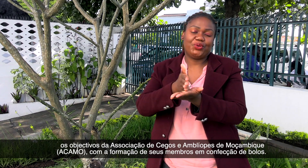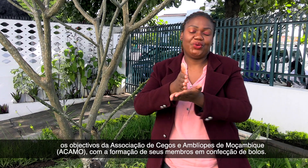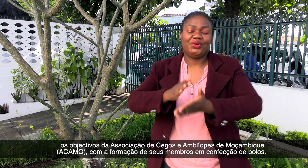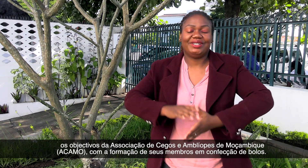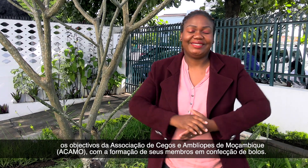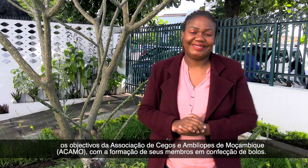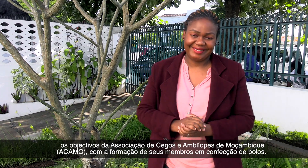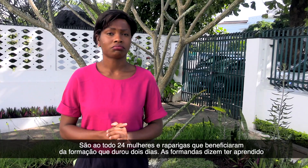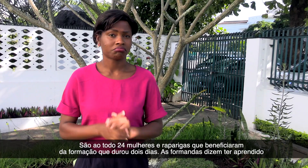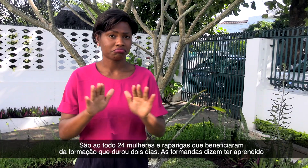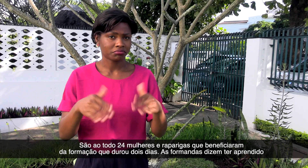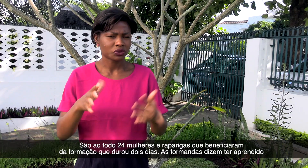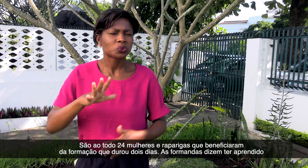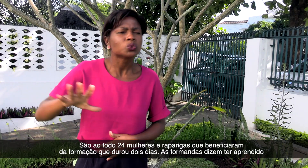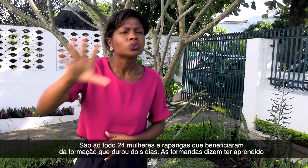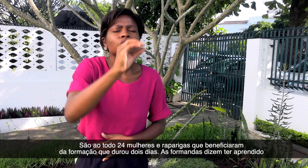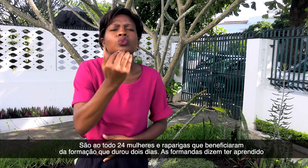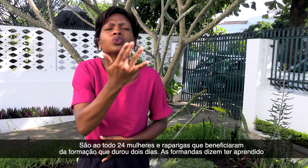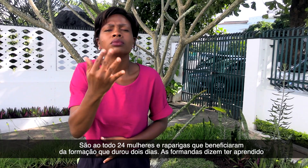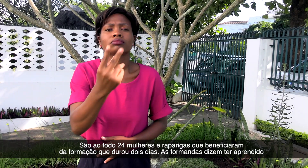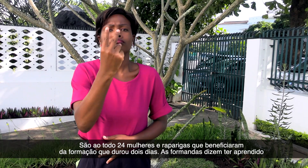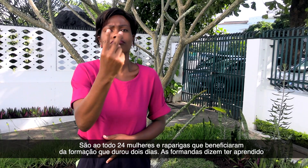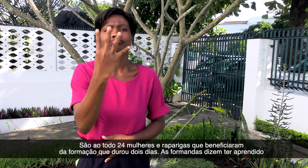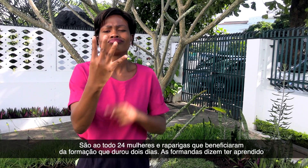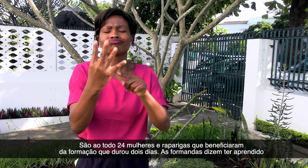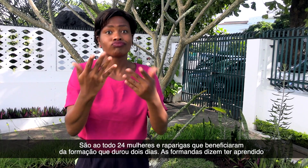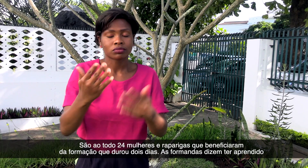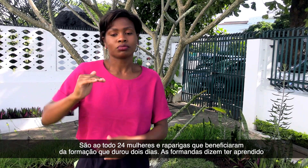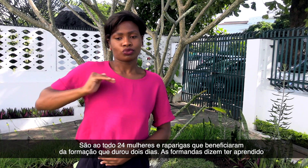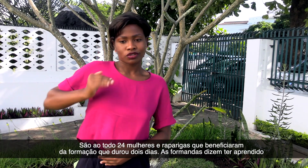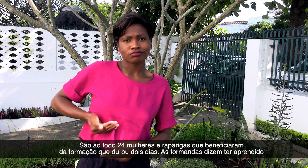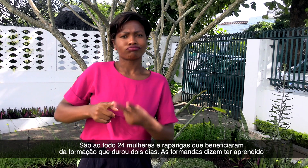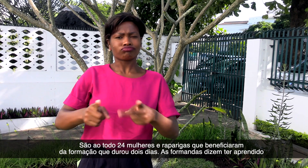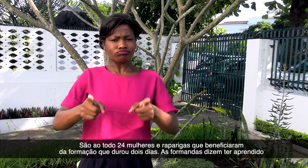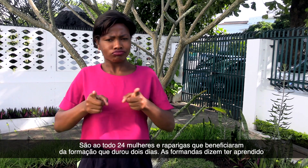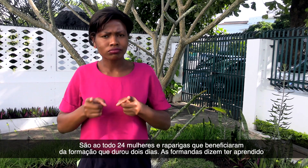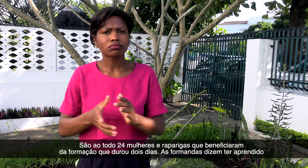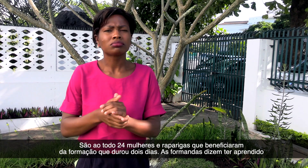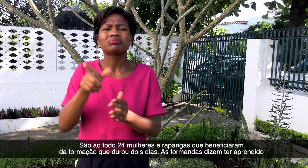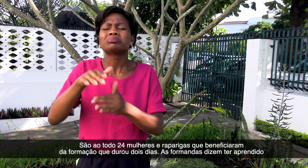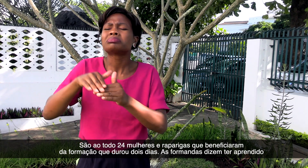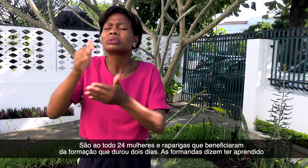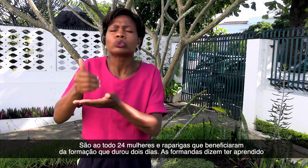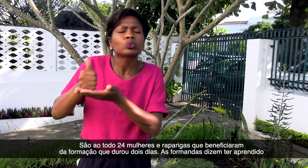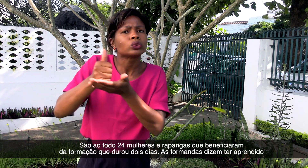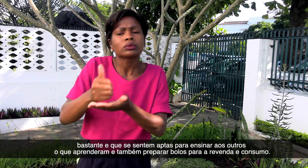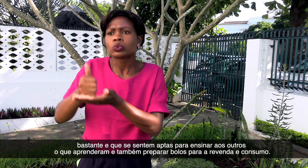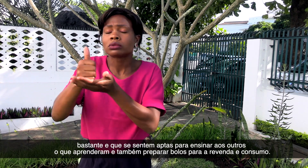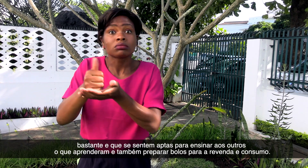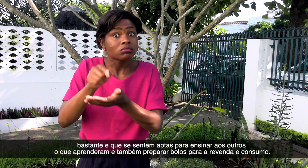confissão de bolos. São, ao todo, 24 mulheres e raparigas que beneficiaram da formação, que durou dois